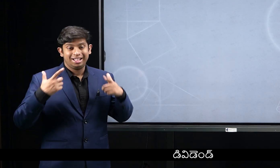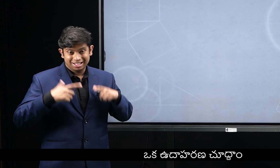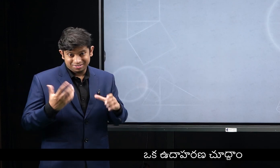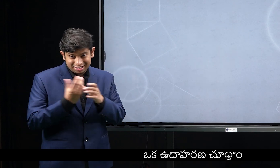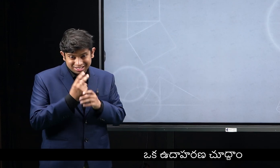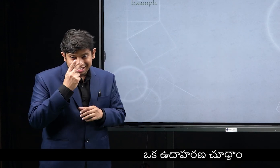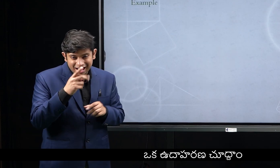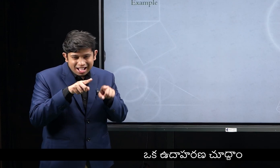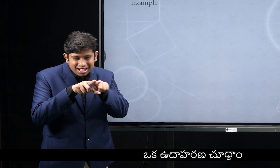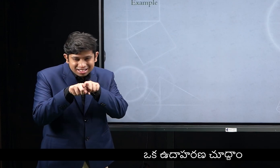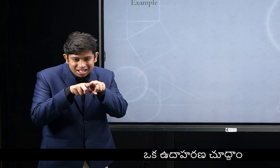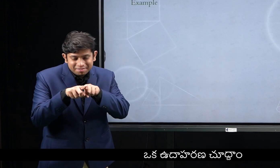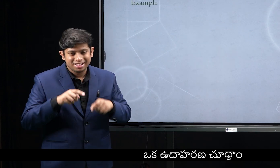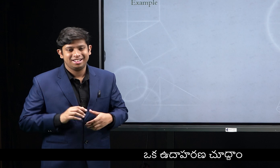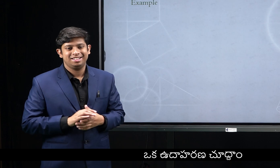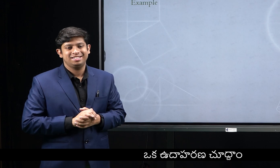ఒక ఉదాహరణ చూద్దాం.